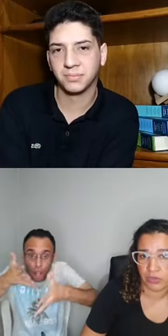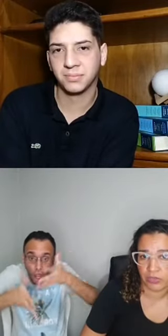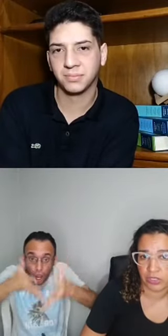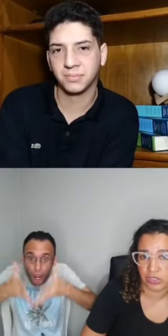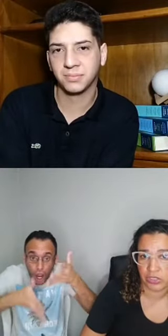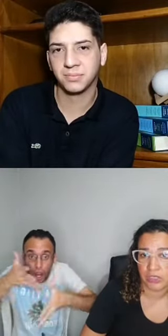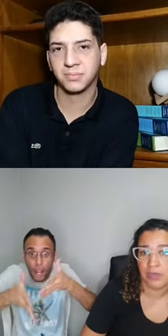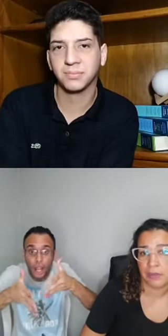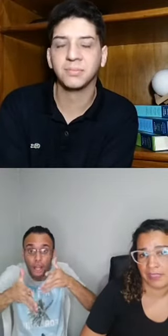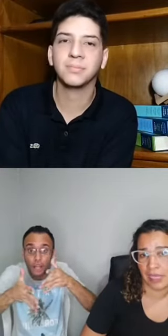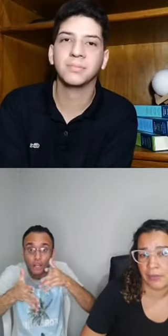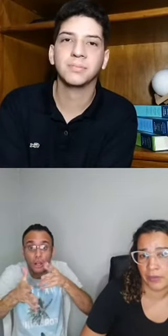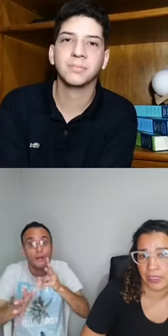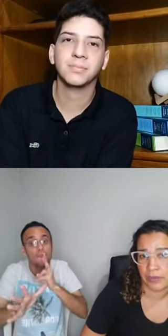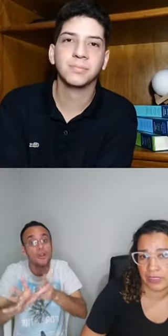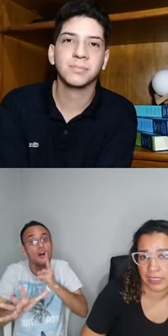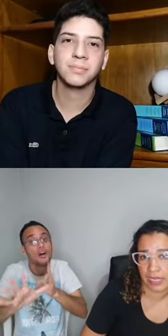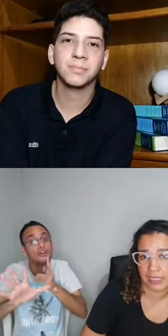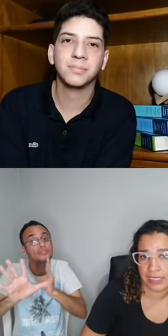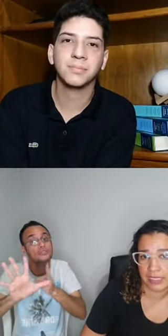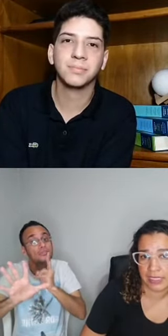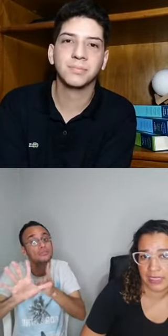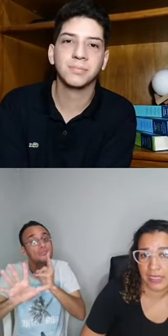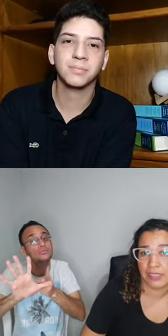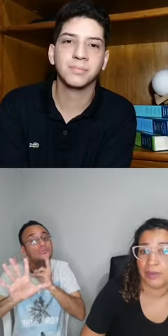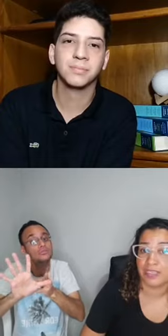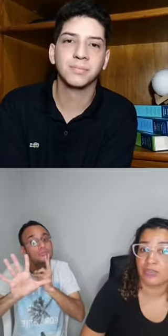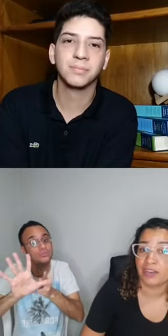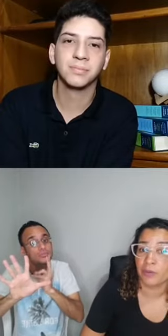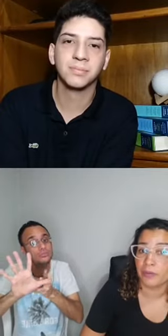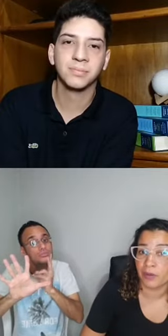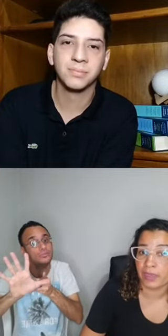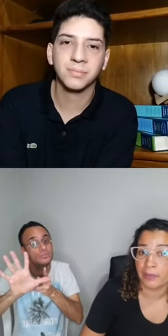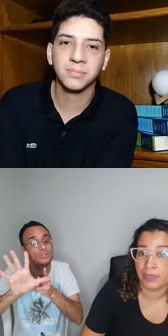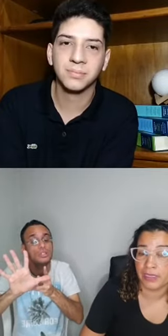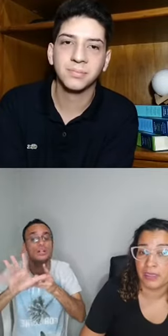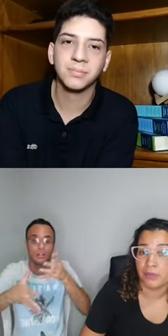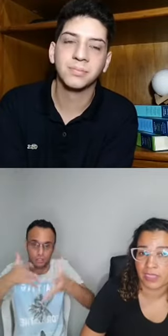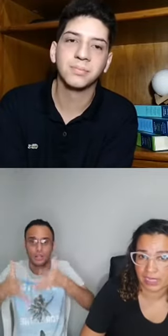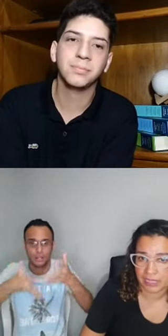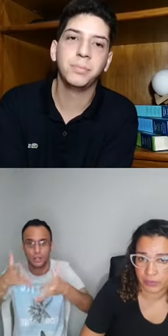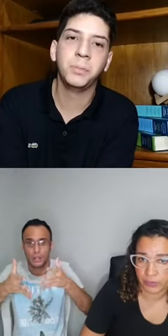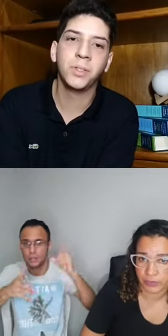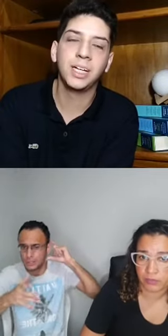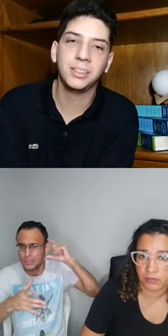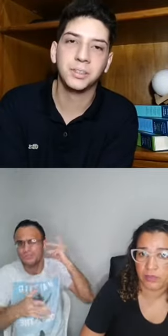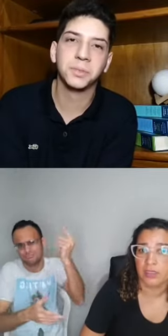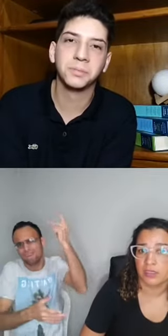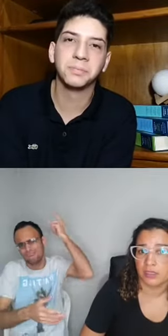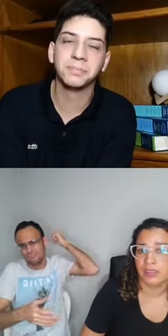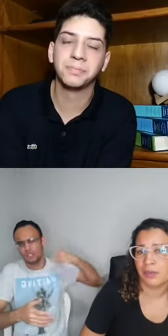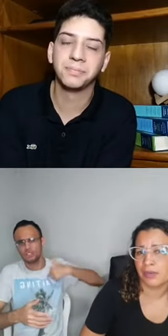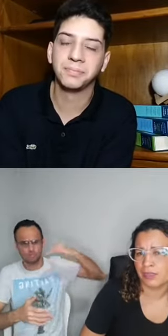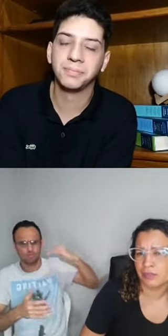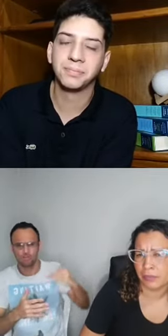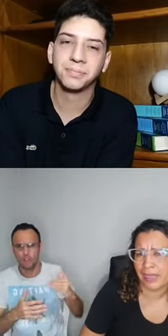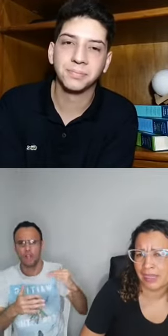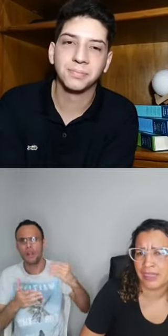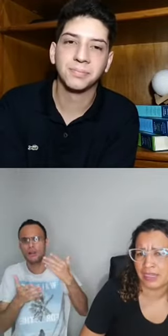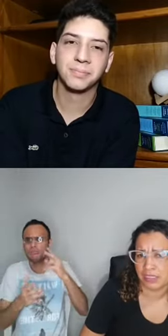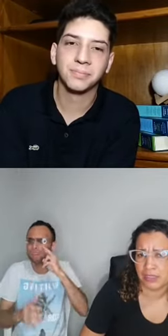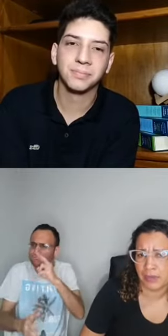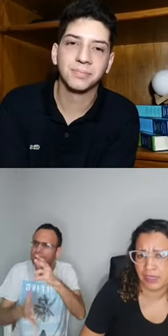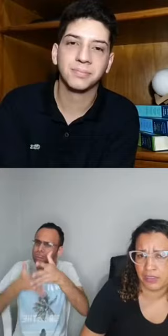professores eram ouvintes, mas sabiam a língua de sinais. Então, mas eles usavam o bimodalismo, né?